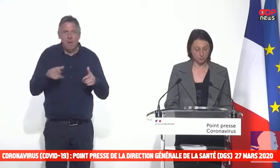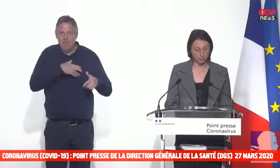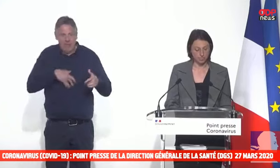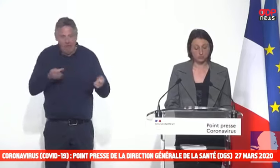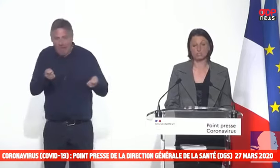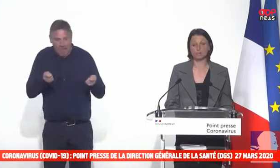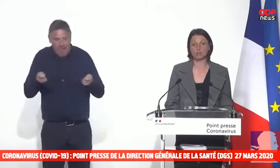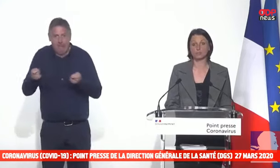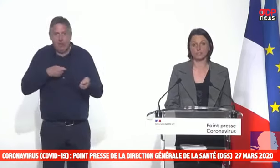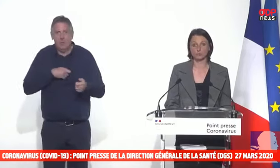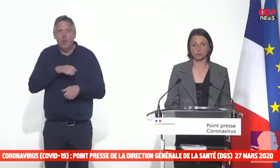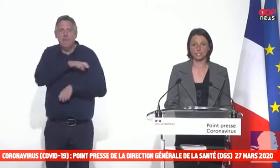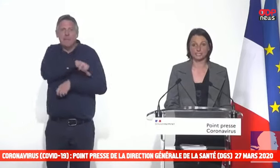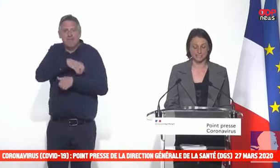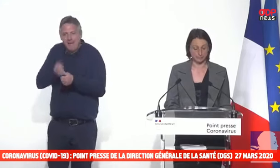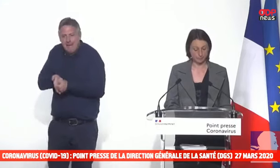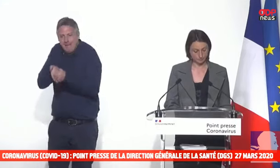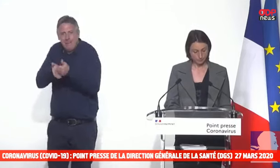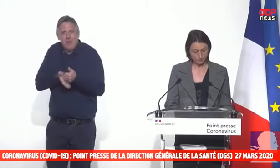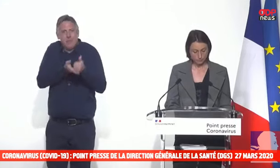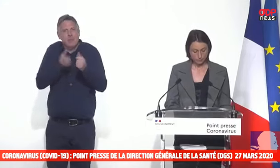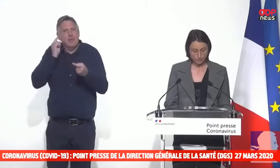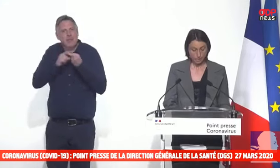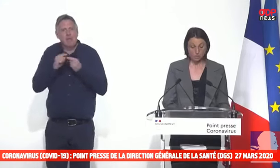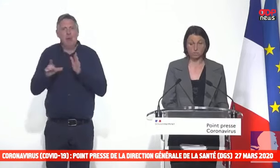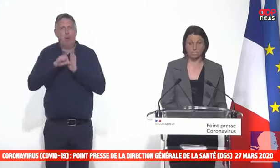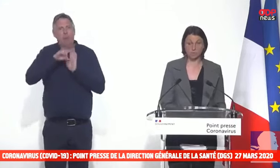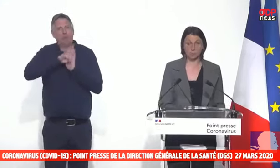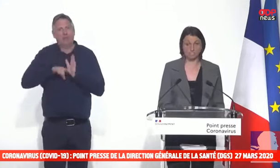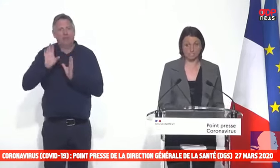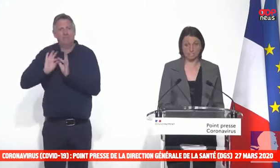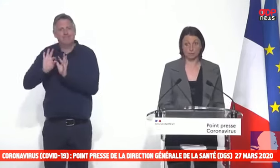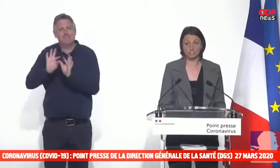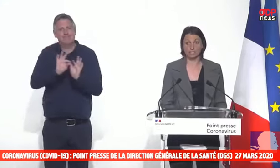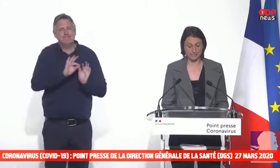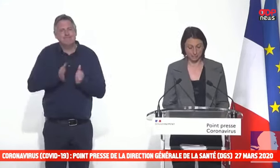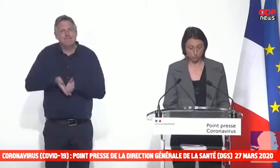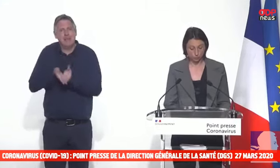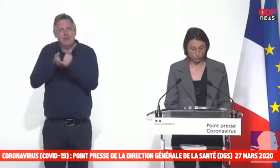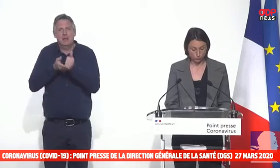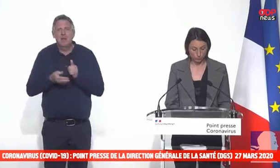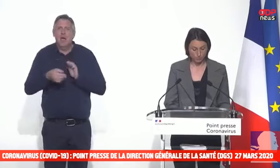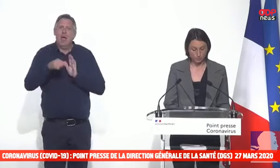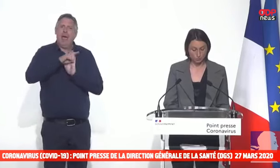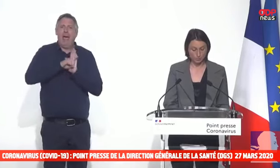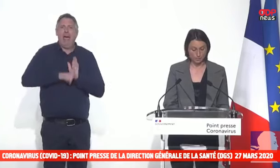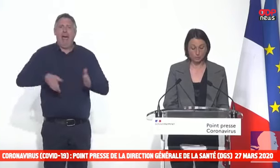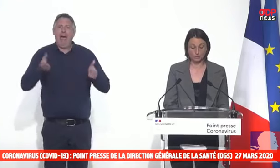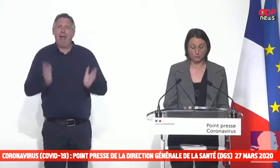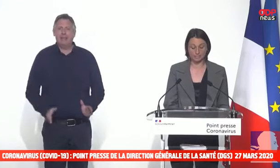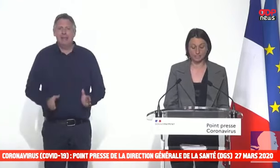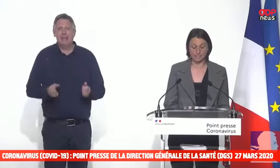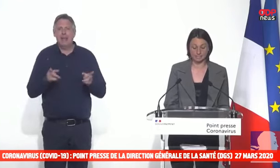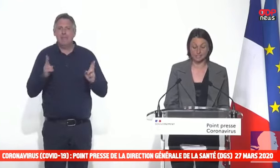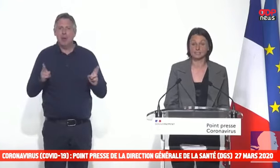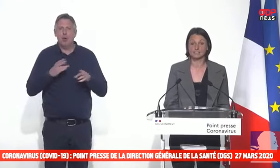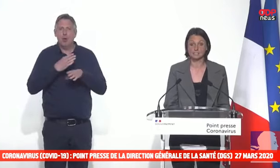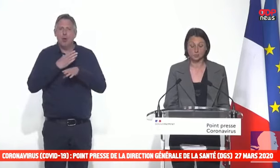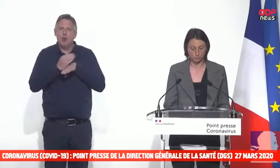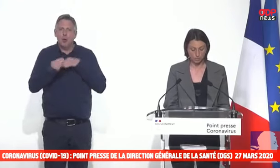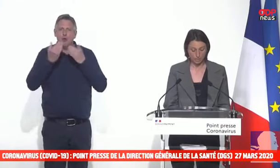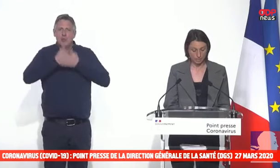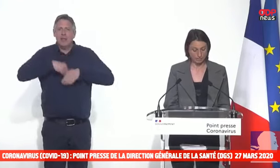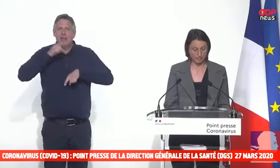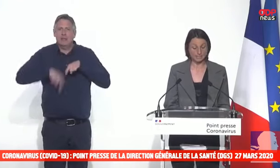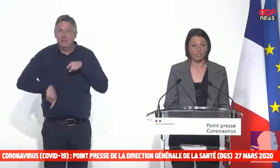les appuyer, notamment en termes juridiques. Ce n'est d'ailleurs pas nécessairement des arrêtés de couvre-feu qui sont pris, cela peut être des arrêtés